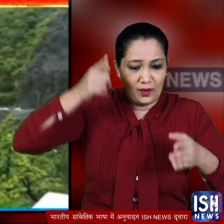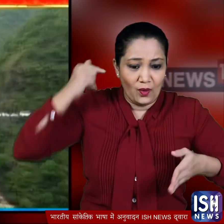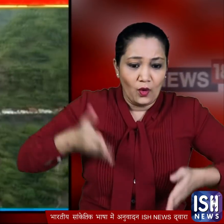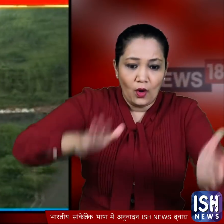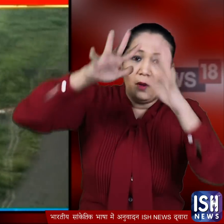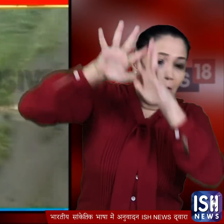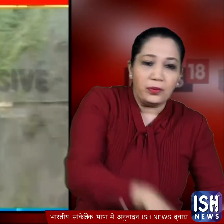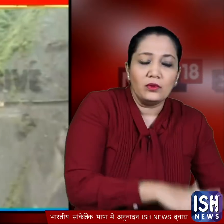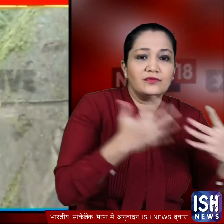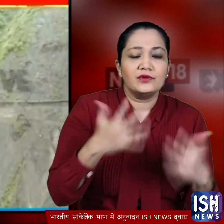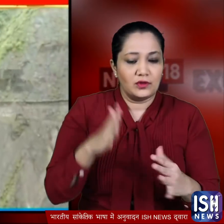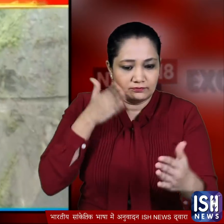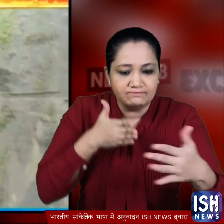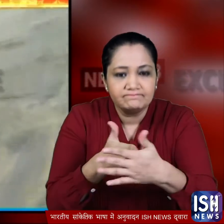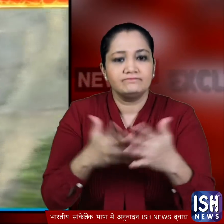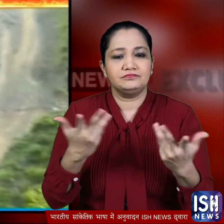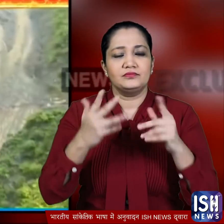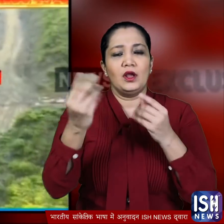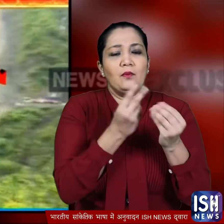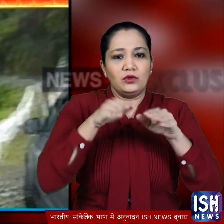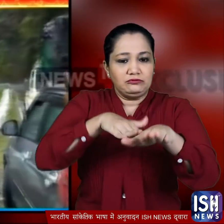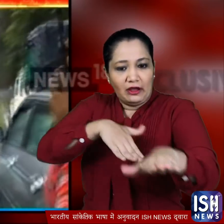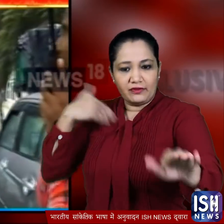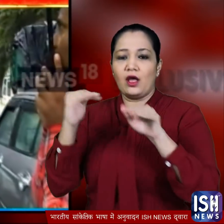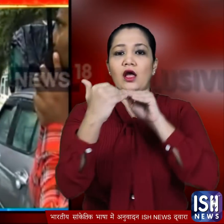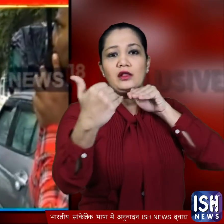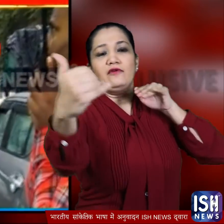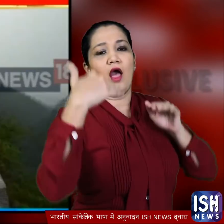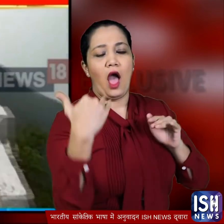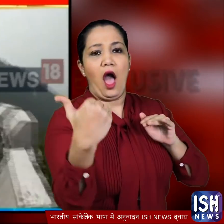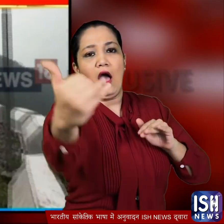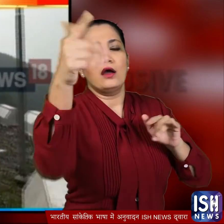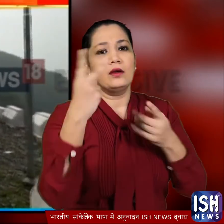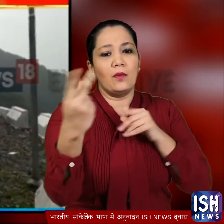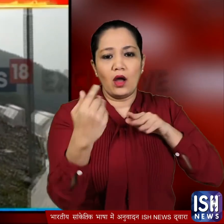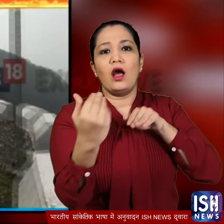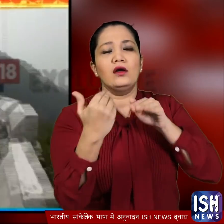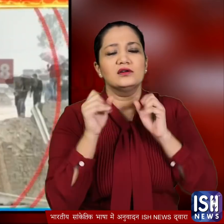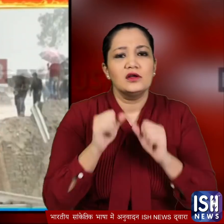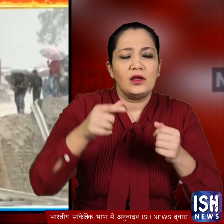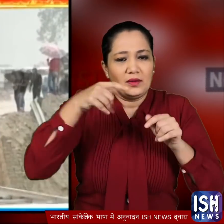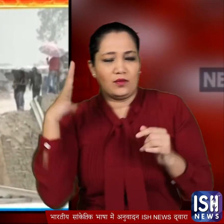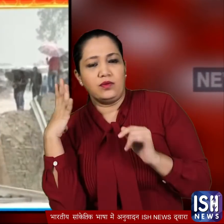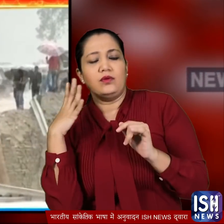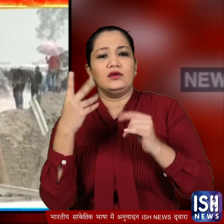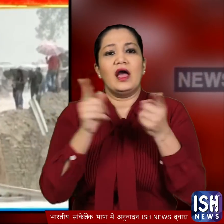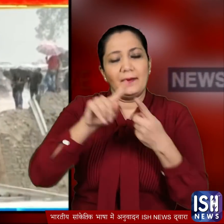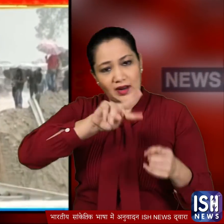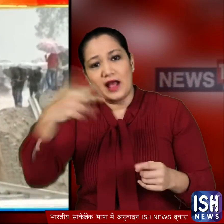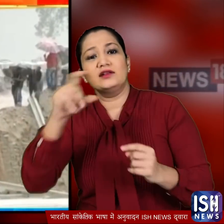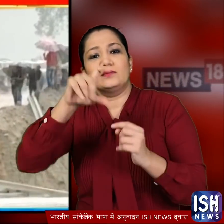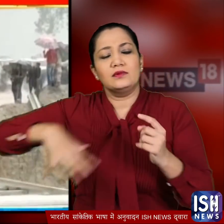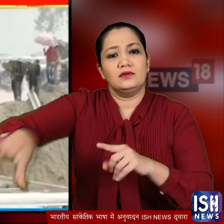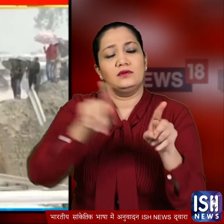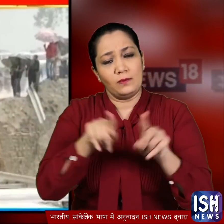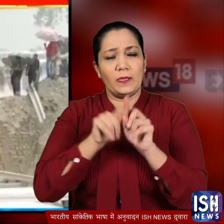बर्बाद हो गया। रास्ता बंद होने की वजह से दोनों तरफ लंबा जाम लग गया। वहां कई गाड़ियां रास्ता खुलने का इंतजार करती नजर आईं। चंपावत से भी ऐसी ही डराने